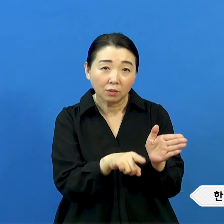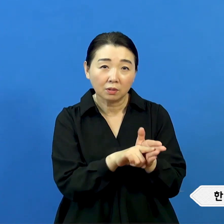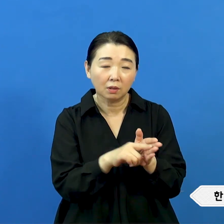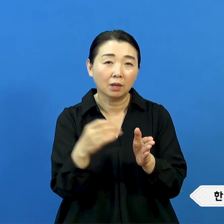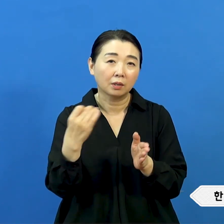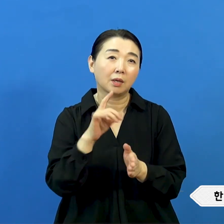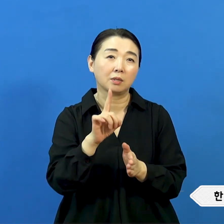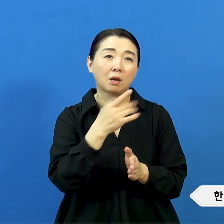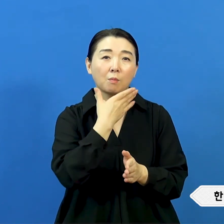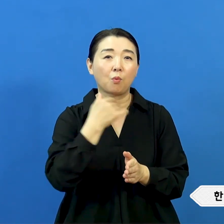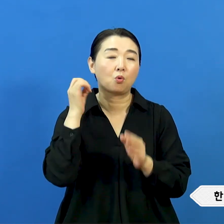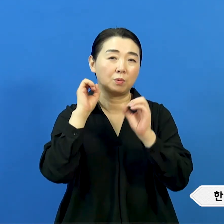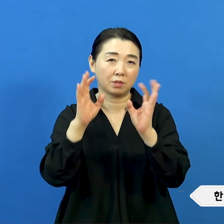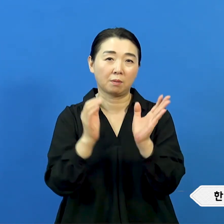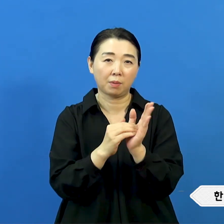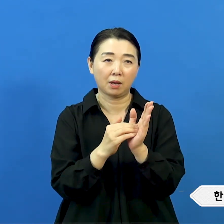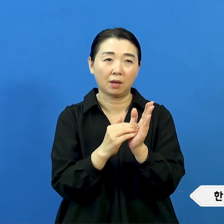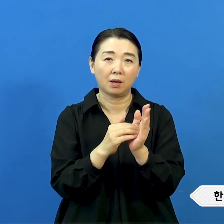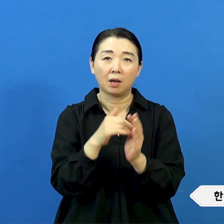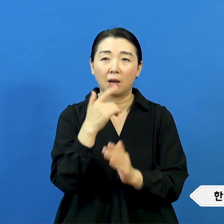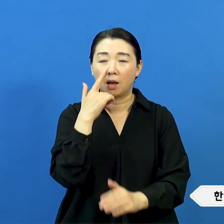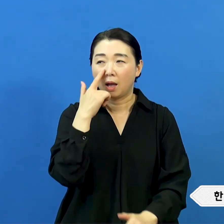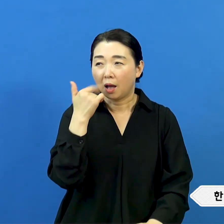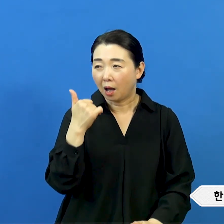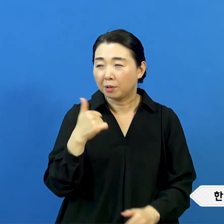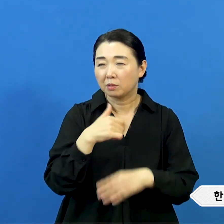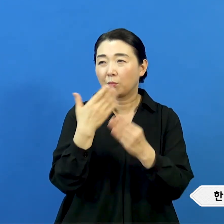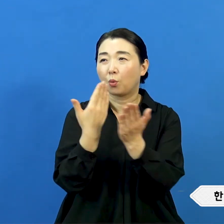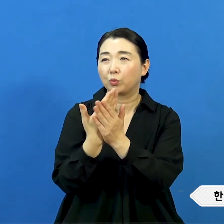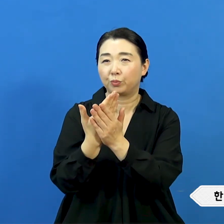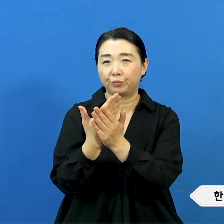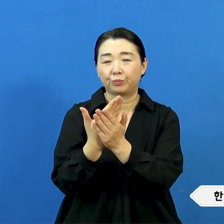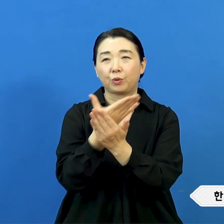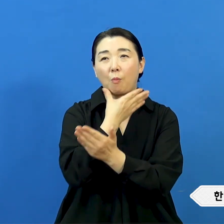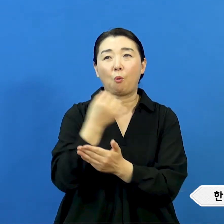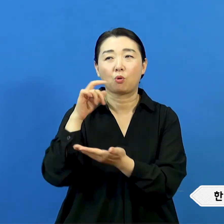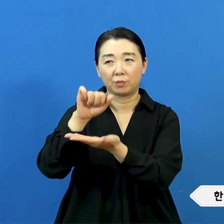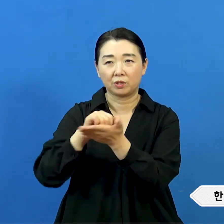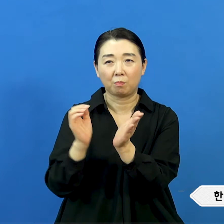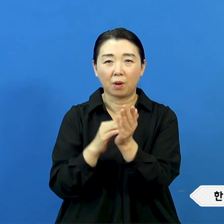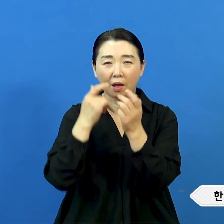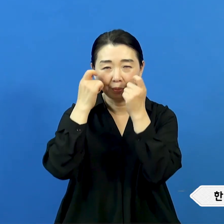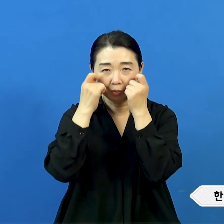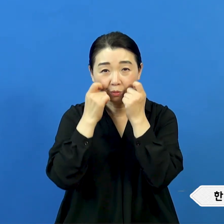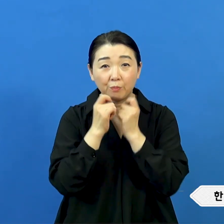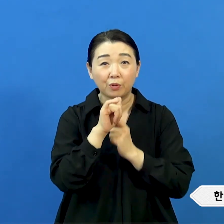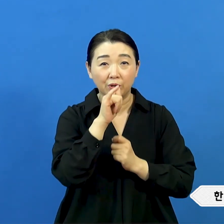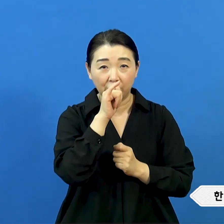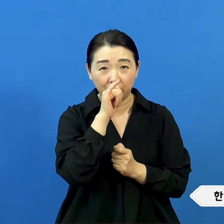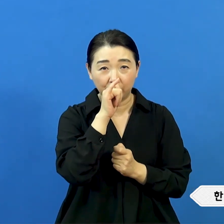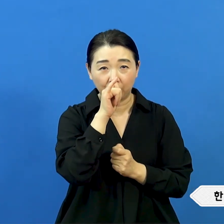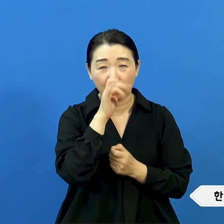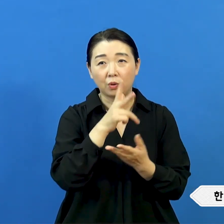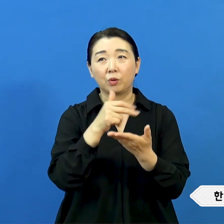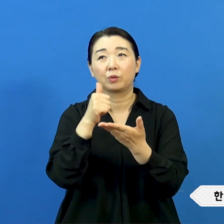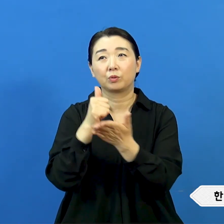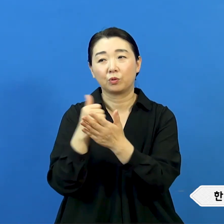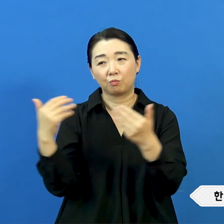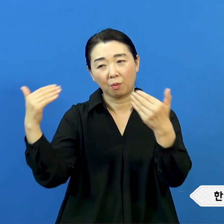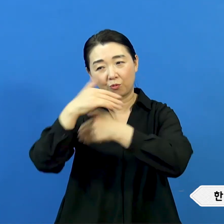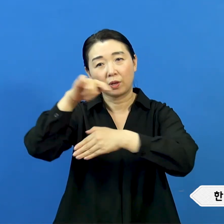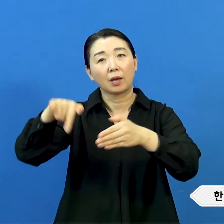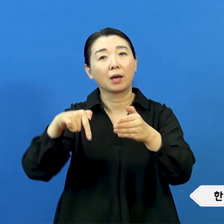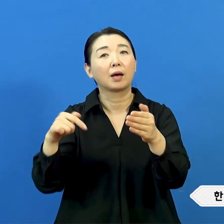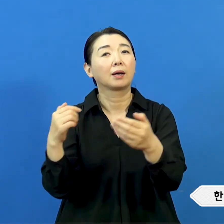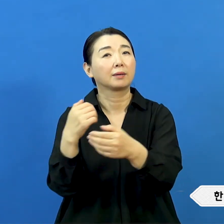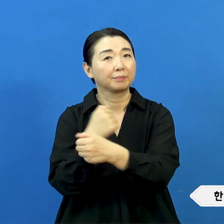다시 한번 복음을 전했고, 아버지 그거 다 받아들이셨고 눈물을 흘리면서 주님의 품에